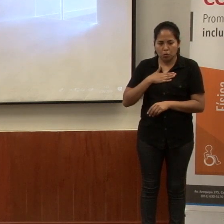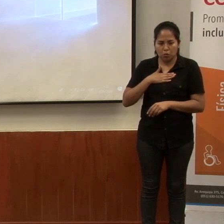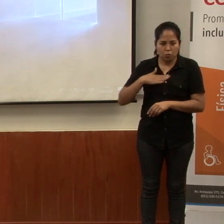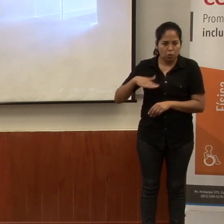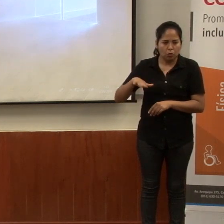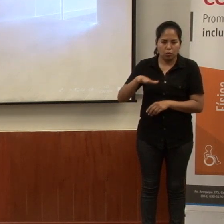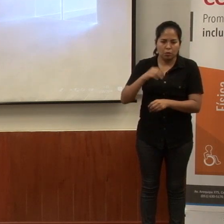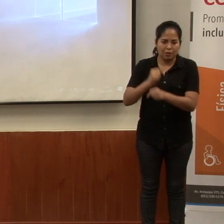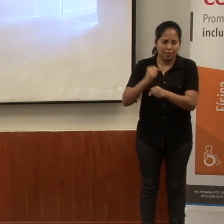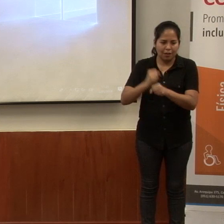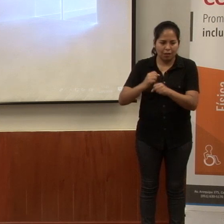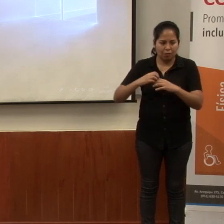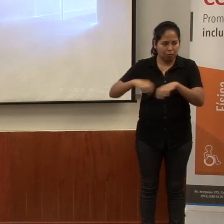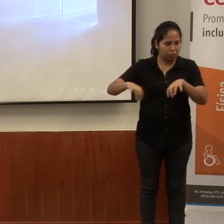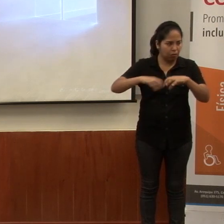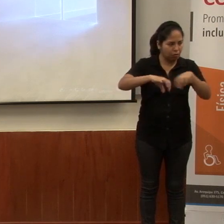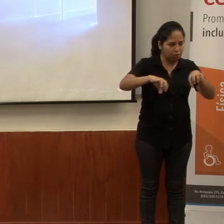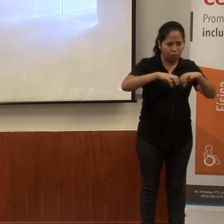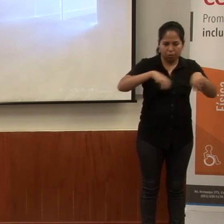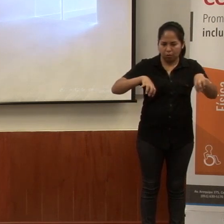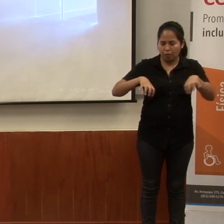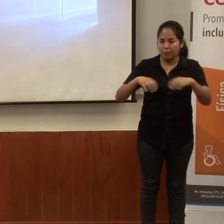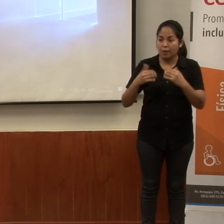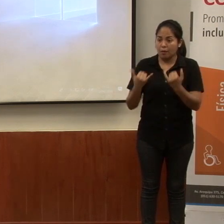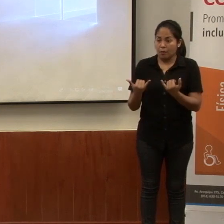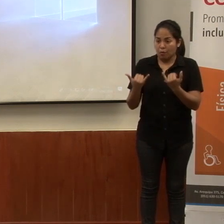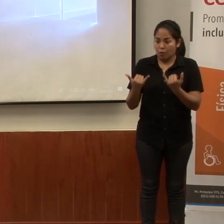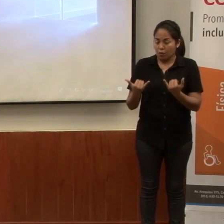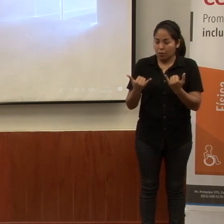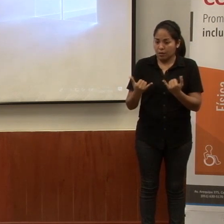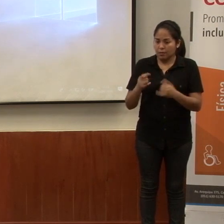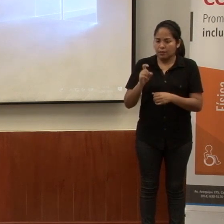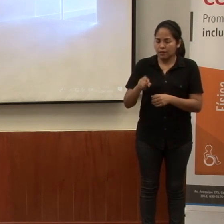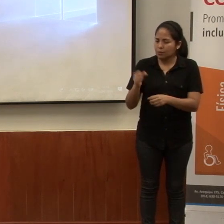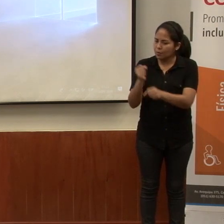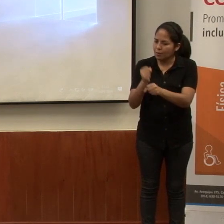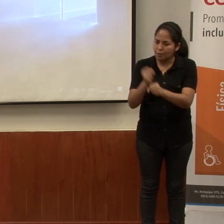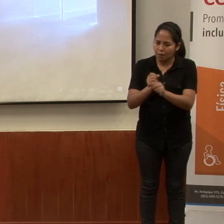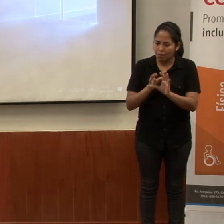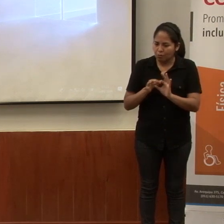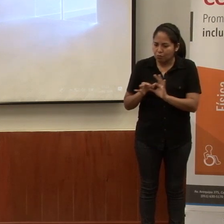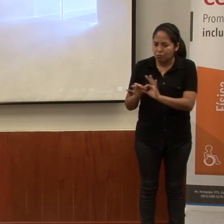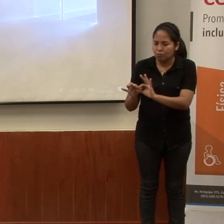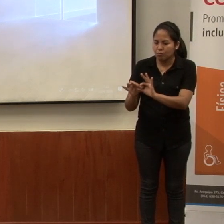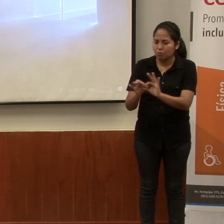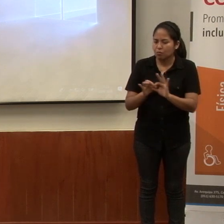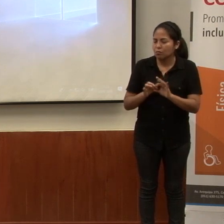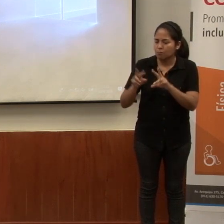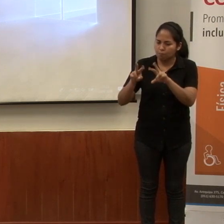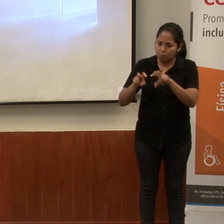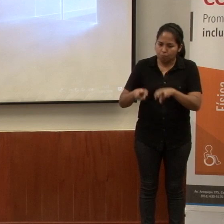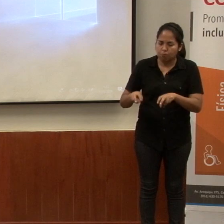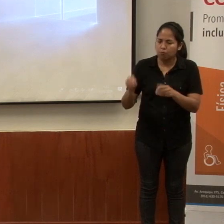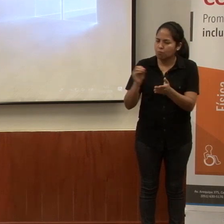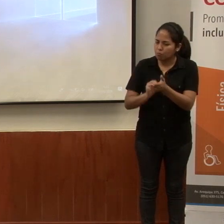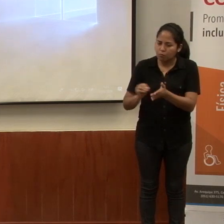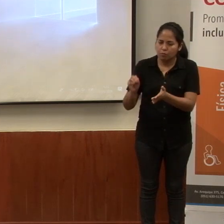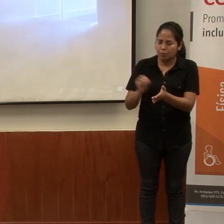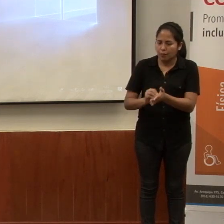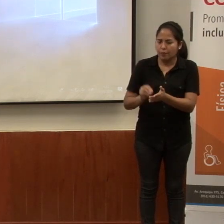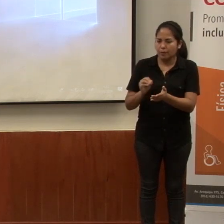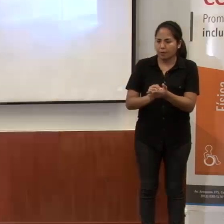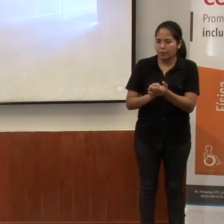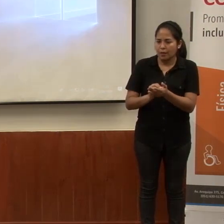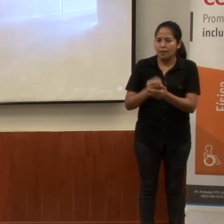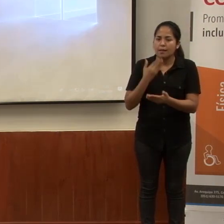muy desarticulados. Por eso es que ahora estamos haciendo un trabajo muy intenso a